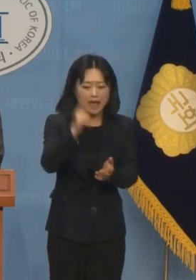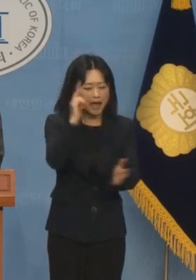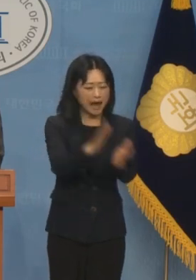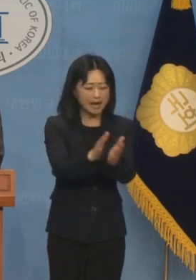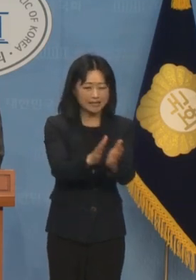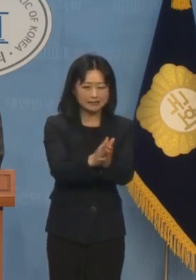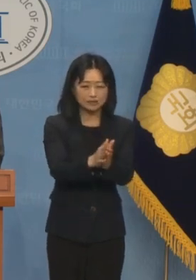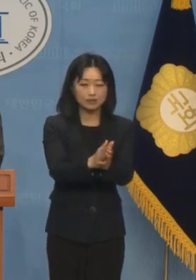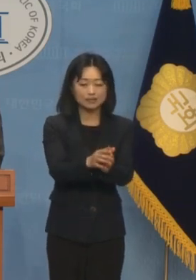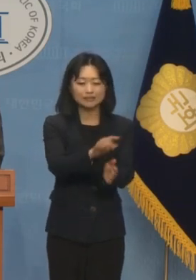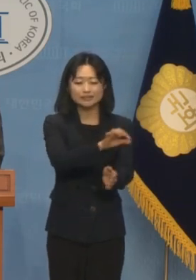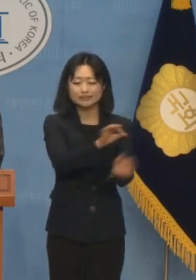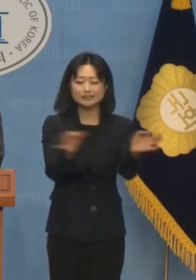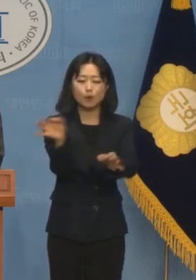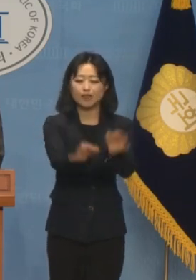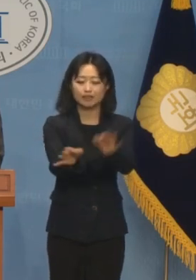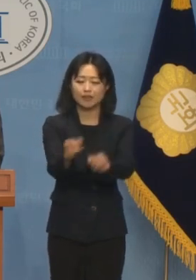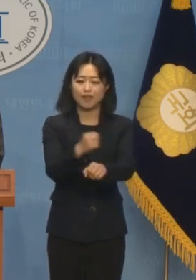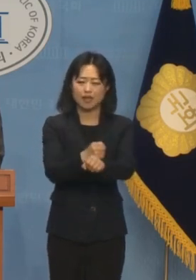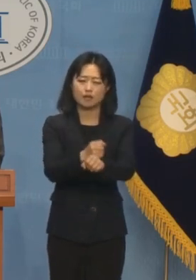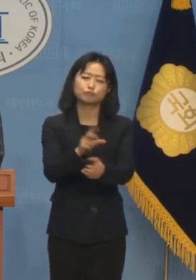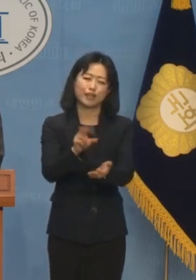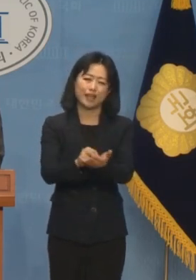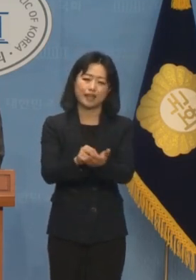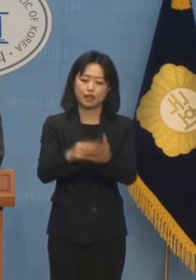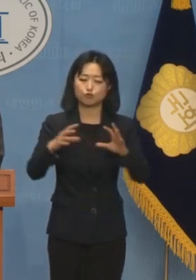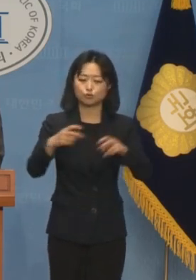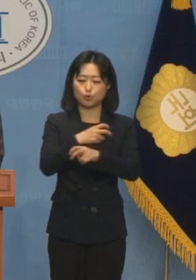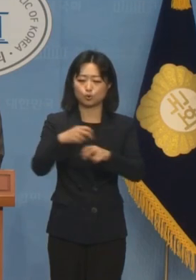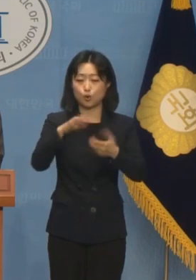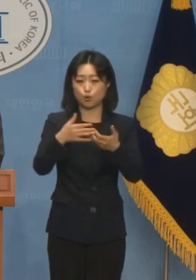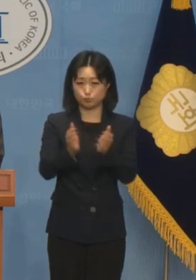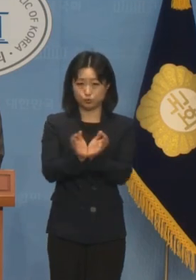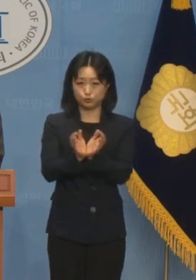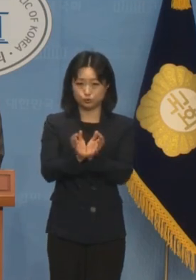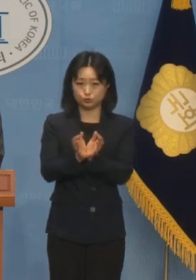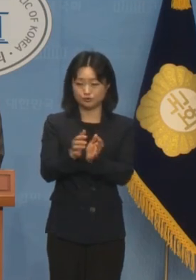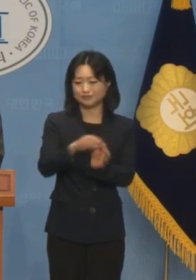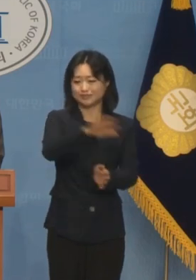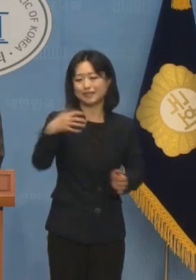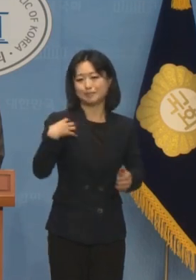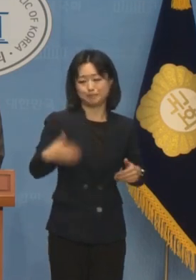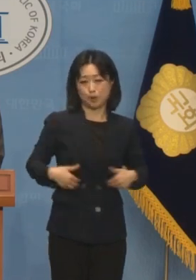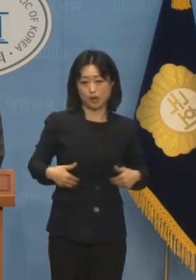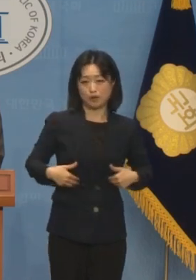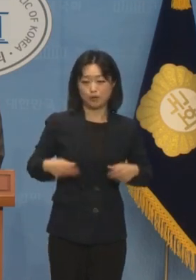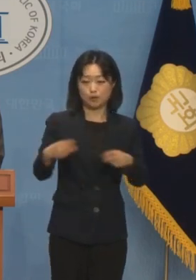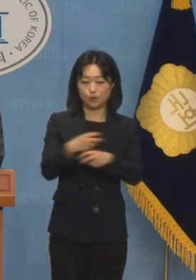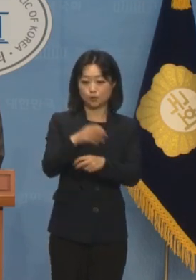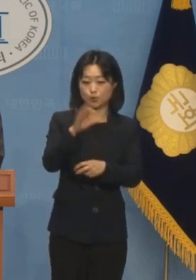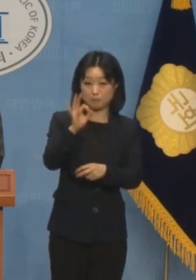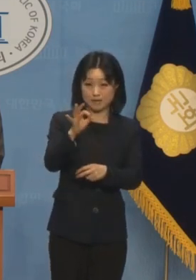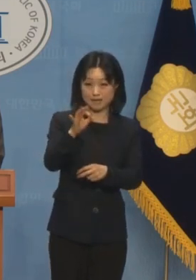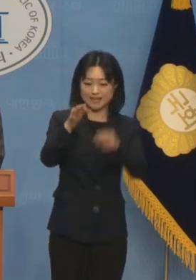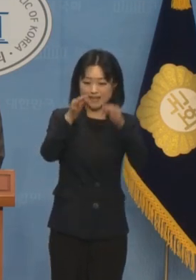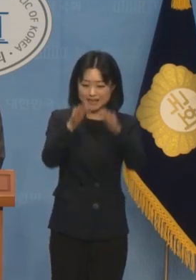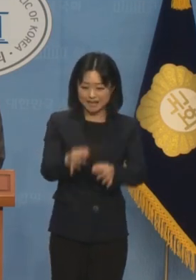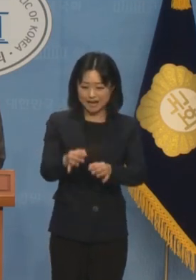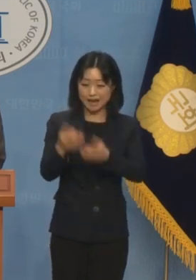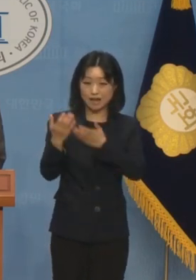국토교통부가 역할을 더 높여야 합니다. 불필요한 시스템을 얻는 것이 아니라 교통비 자체를 인하하는